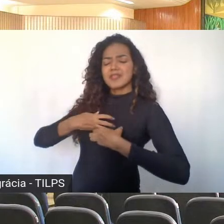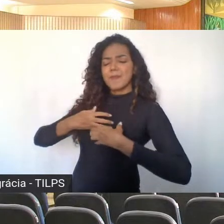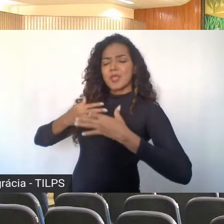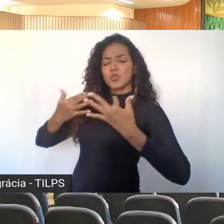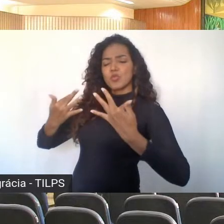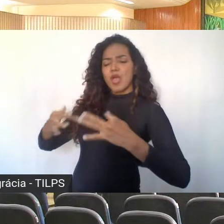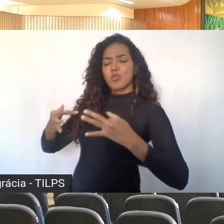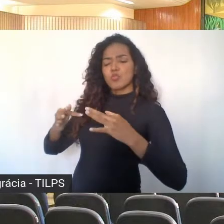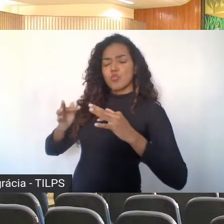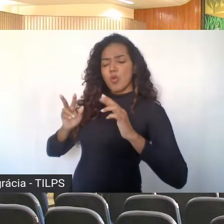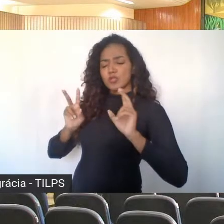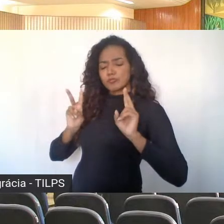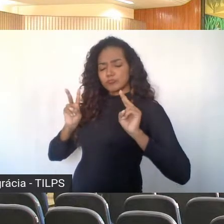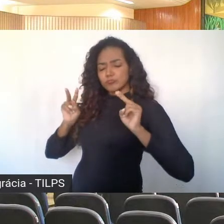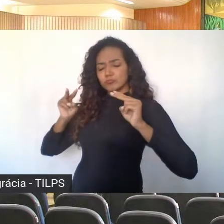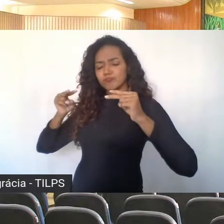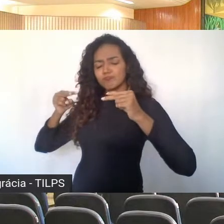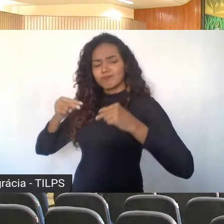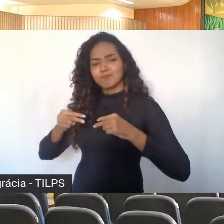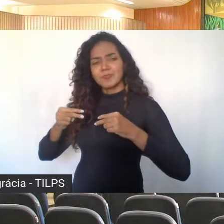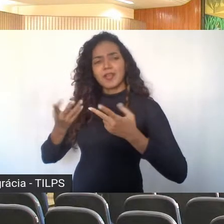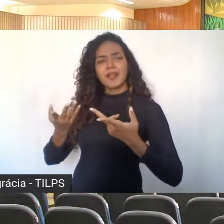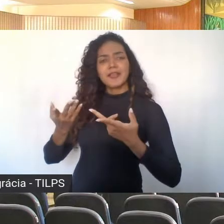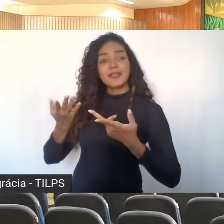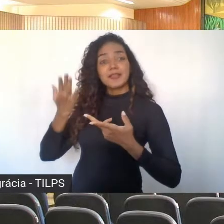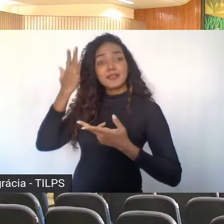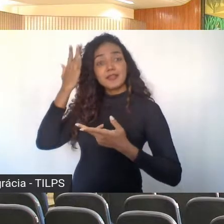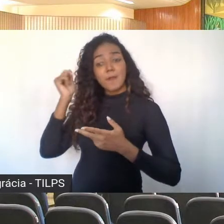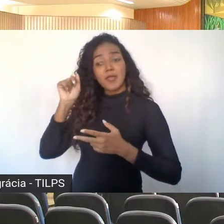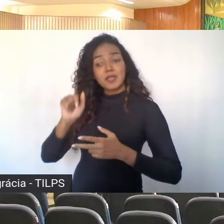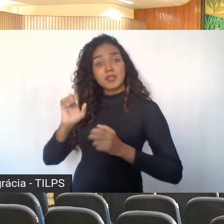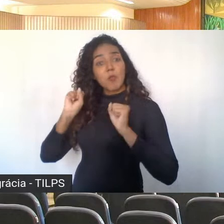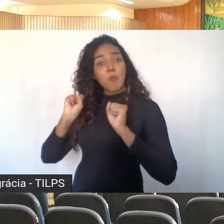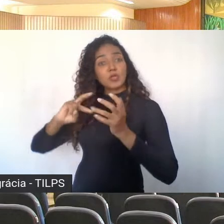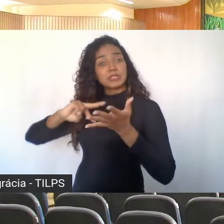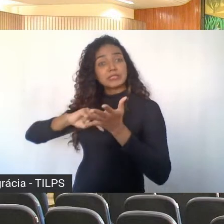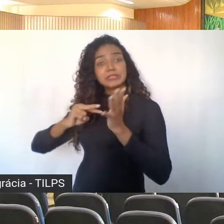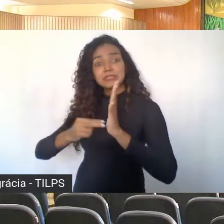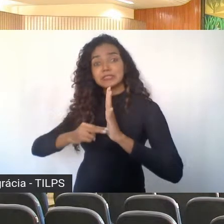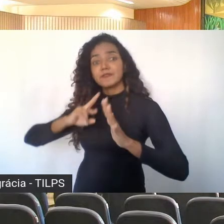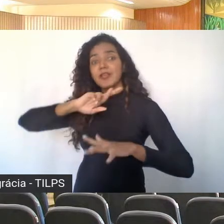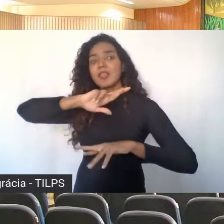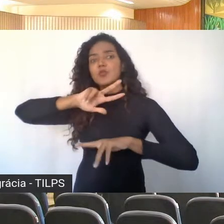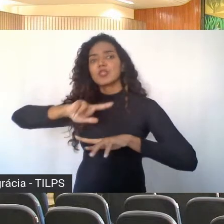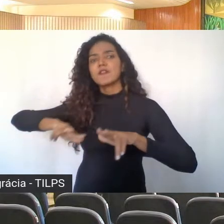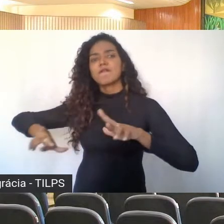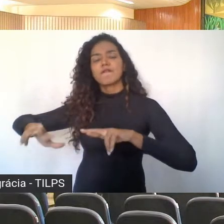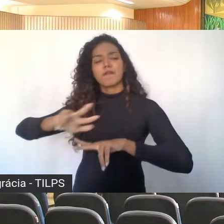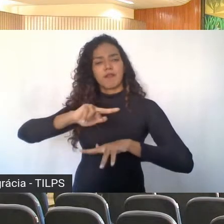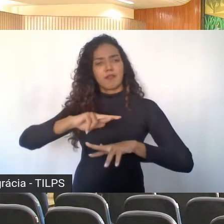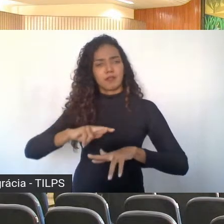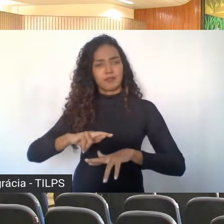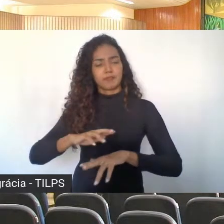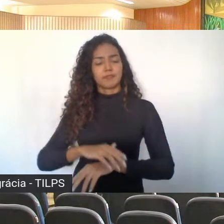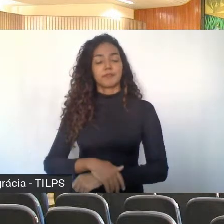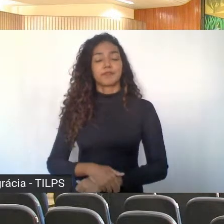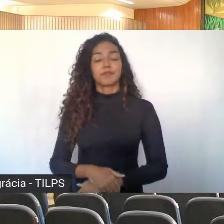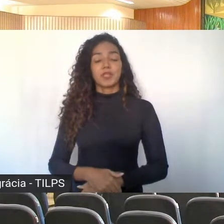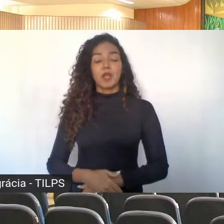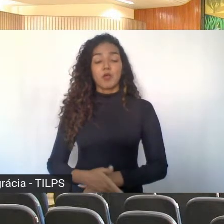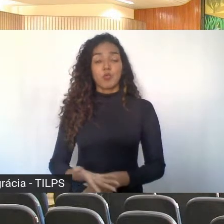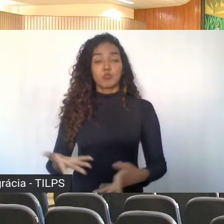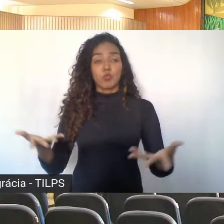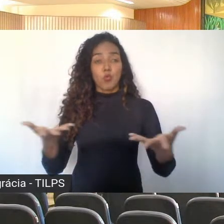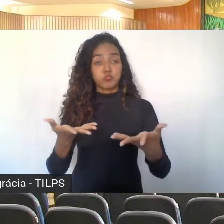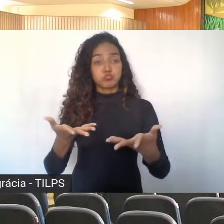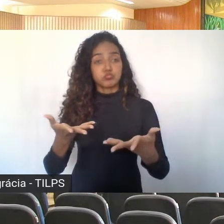revelar outras possibilidades na vida. Então, nesse momento em que iniciamos o semestre